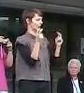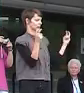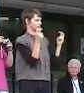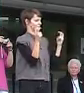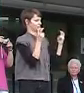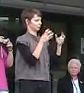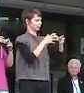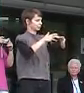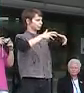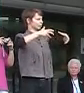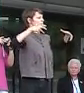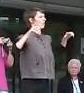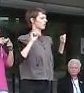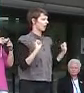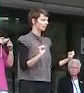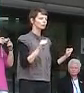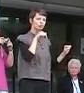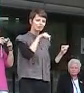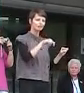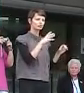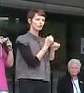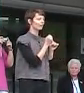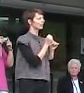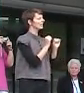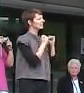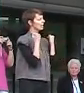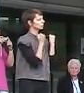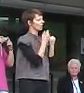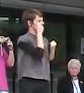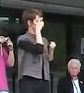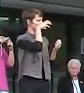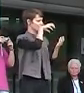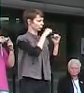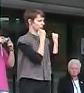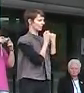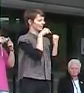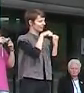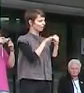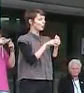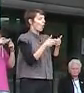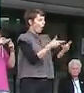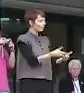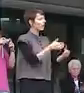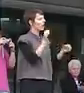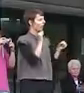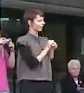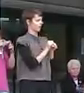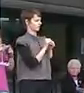würdige nationale Gedenkstätte für die Opfer entwickeln können. Vielen Dank.